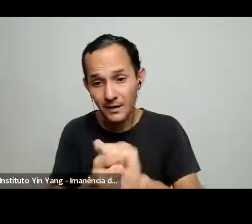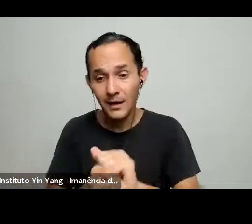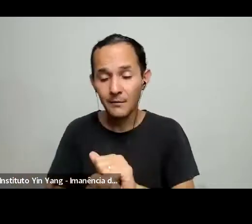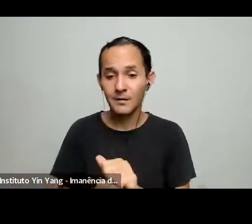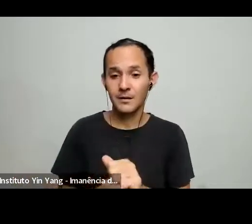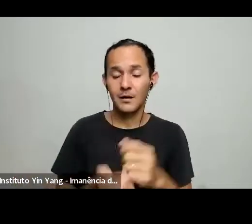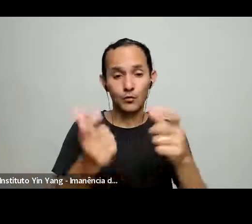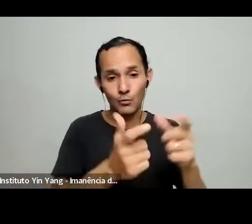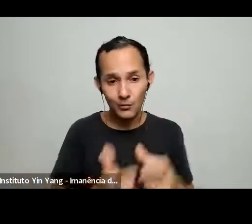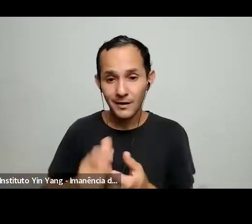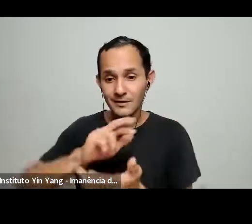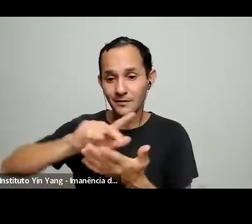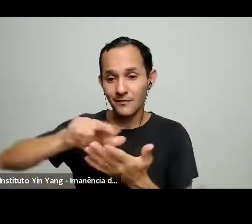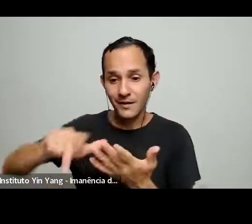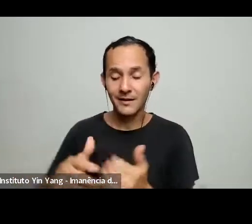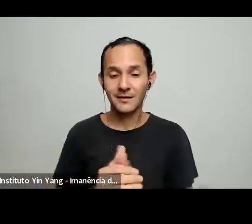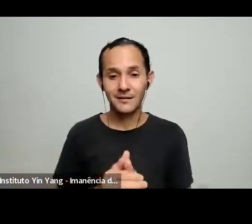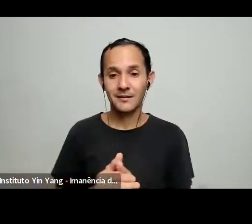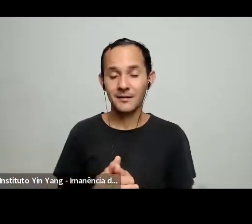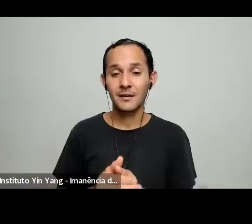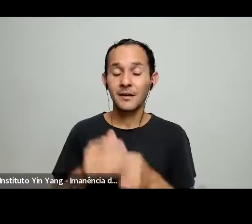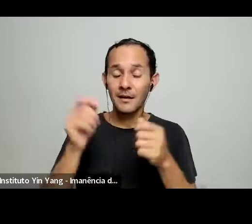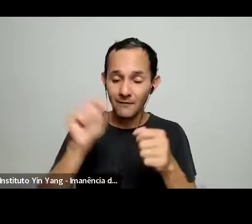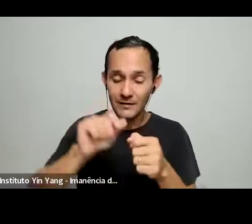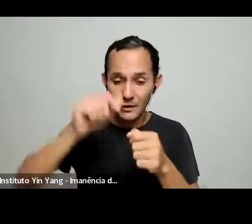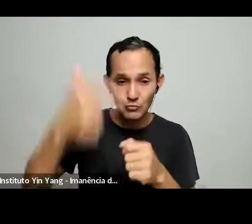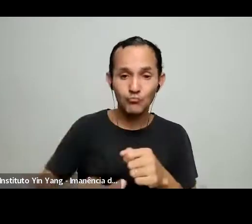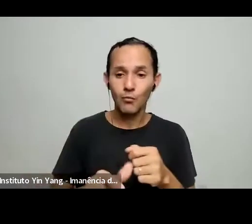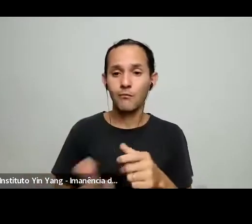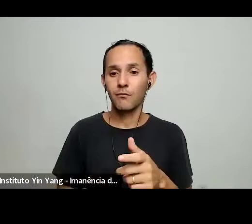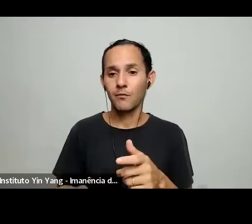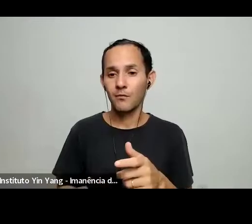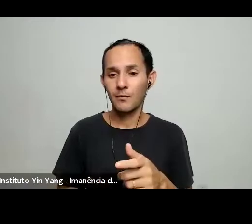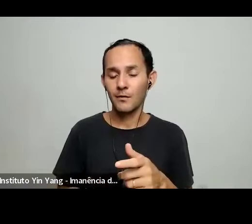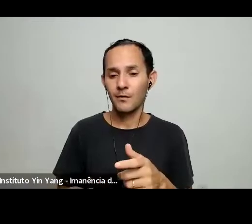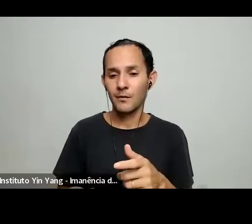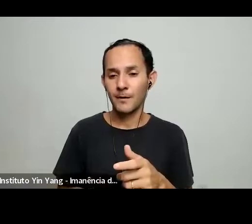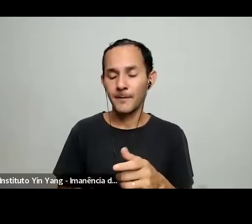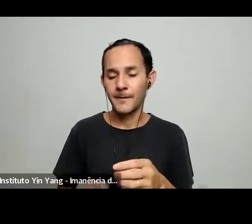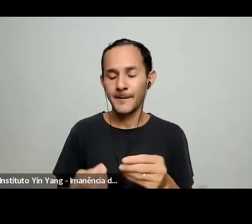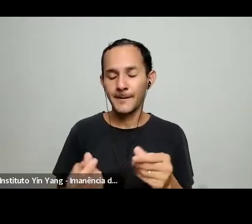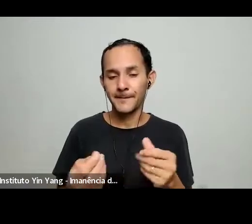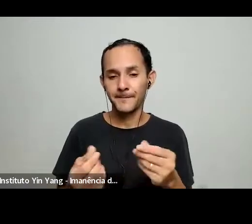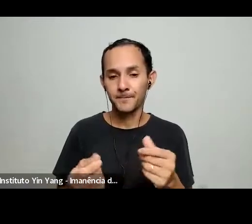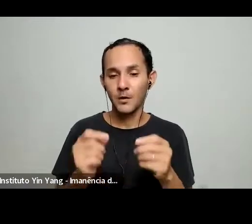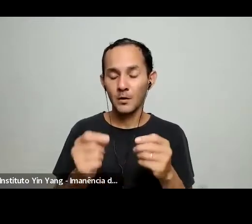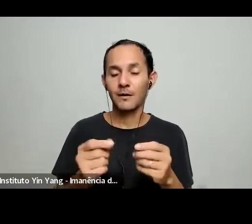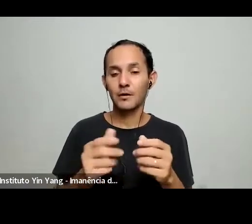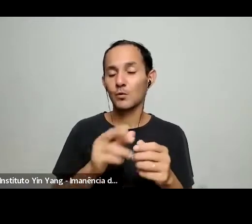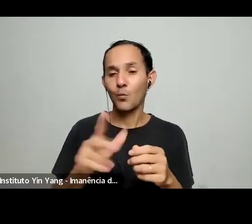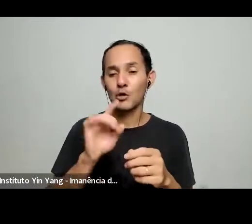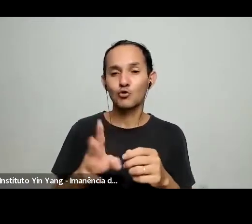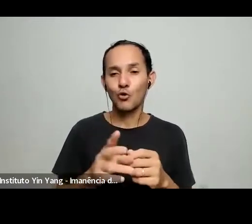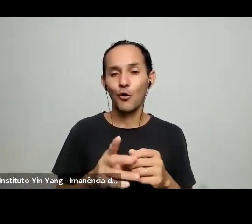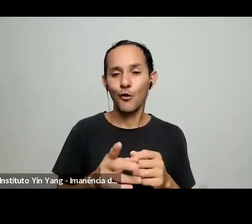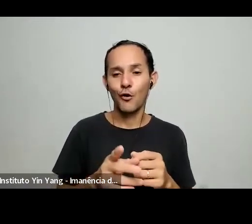diversos e reproduzir essa eficácia para além do efeito